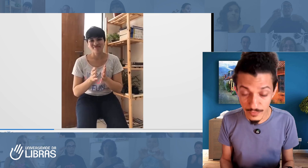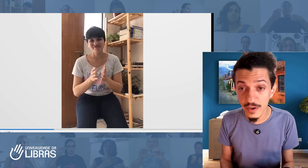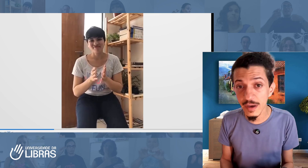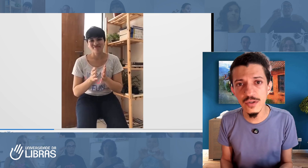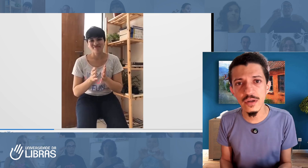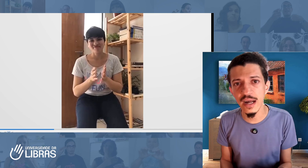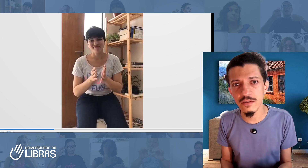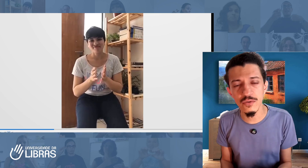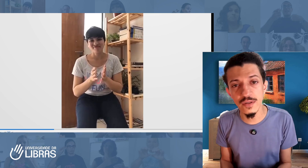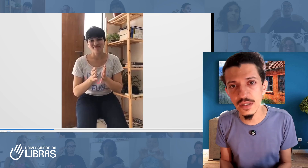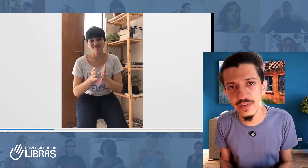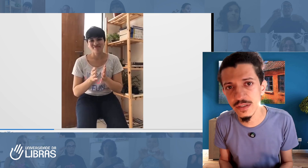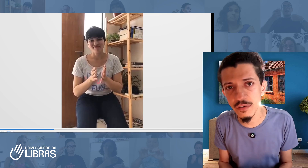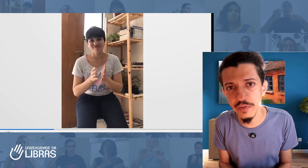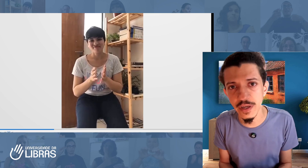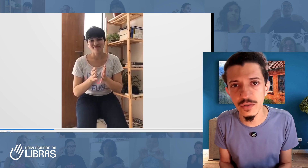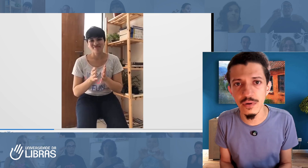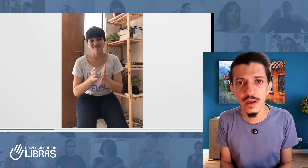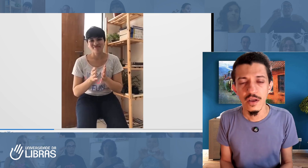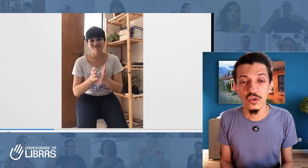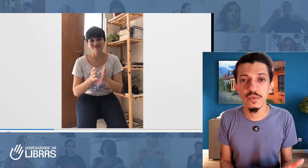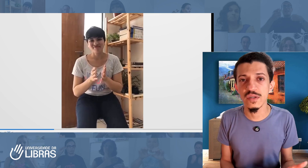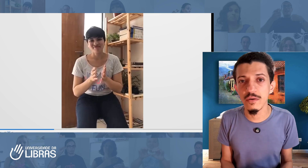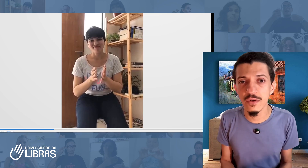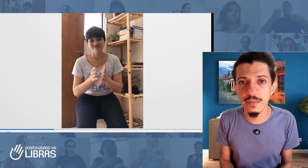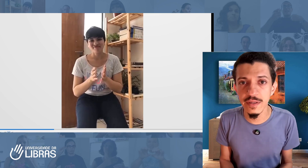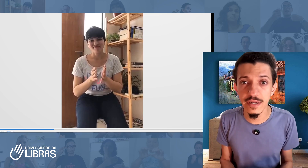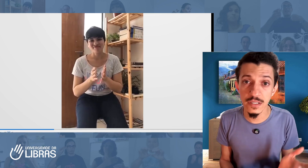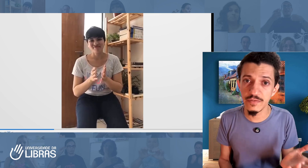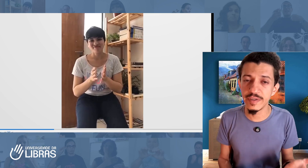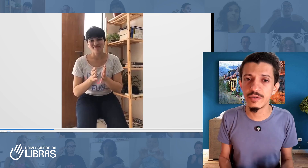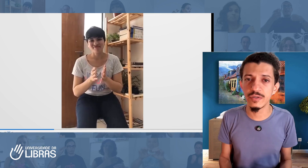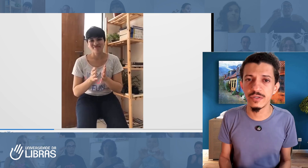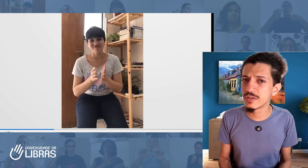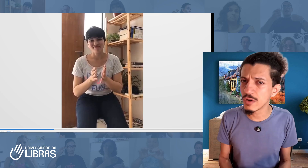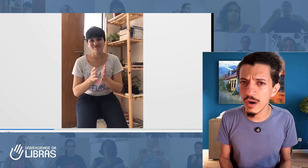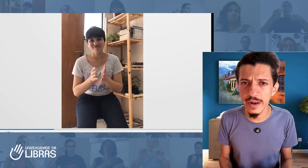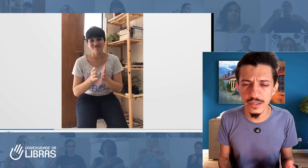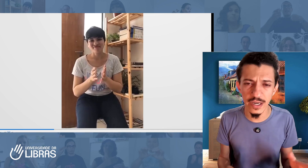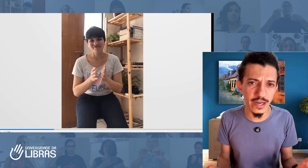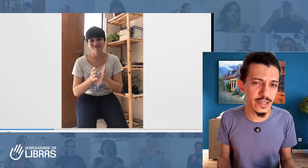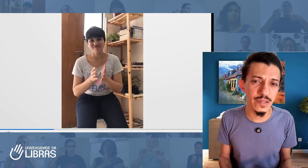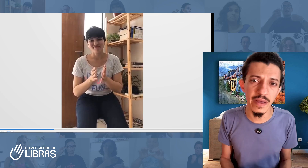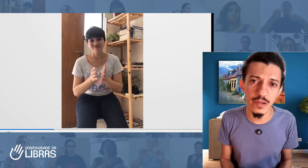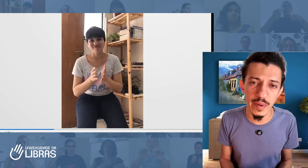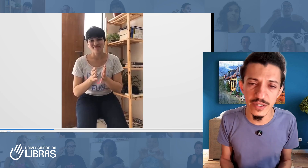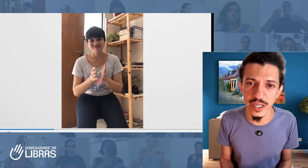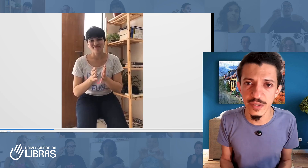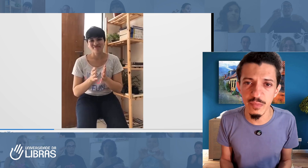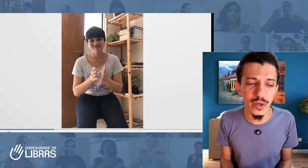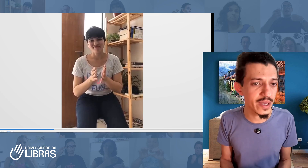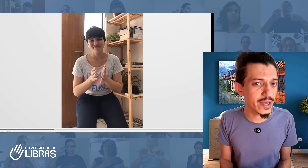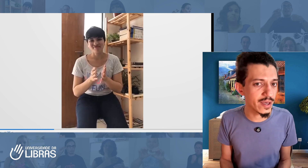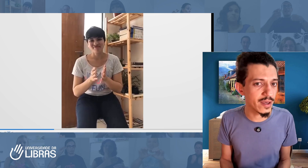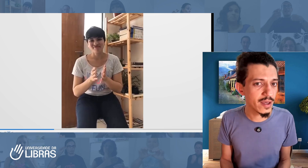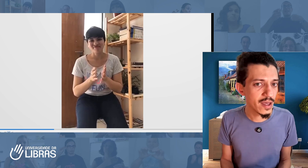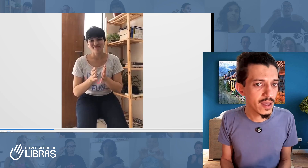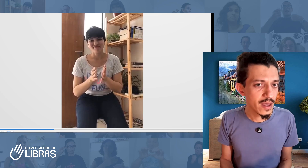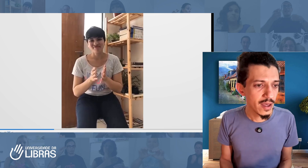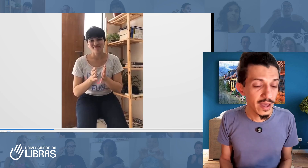Eu fico emocionado todas as vezes que eu vejo os meus alunos mandando esses vídeos de histórias, de agradecimento pra gente,